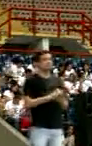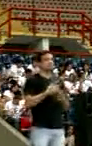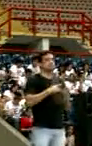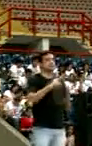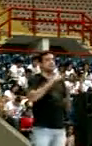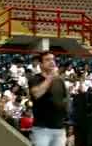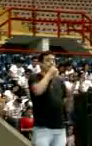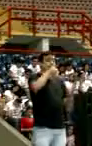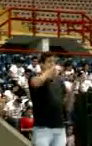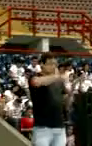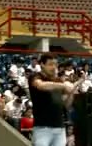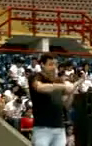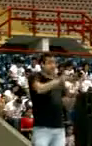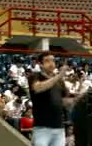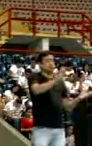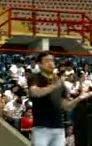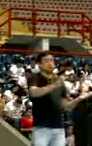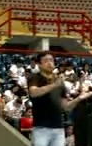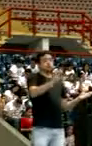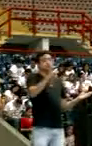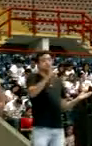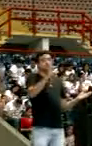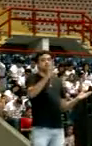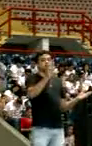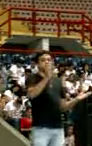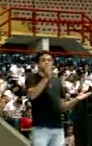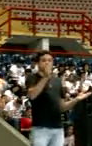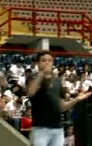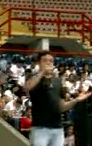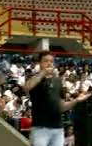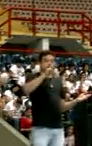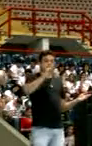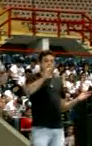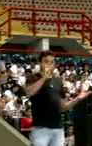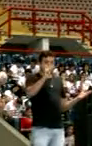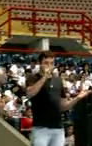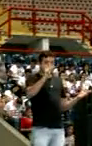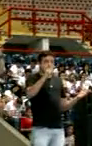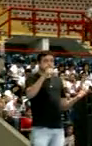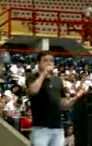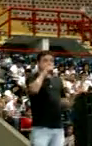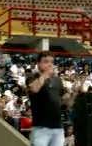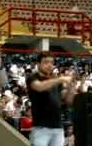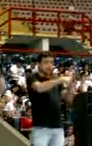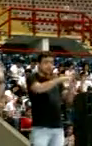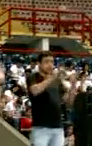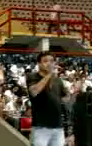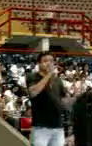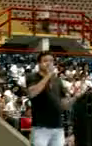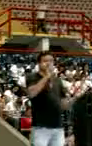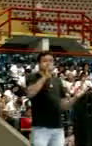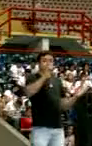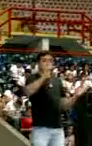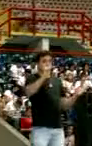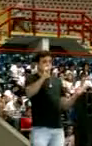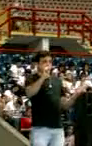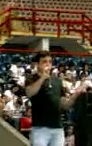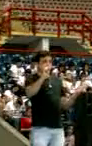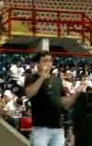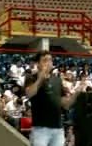Carta de franquia. Beleza? É o documento que autoriza a burguesia a não pagar